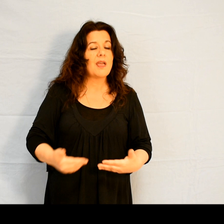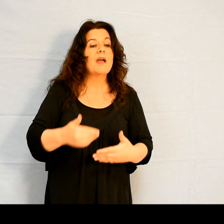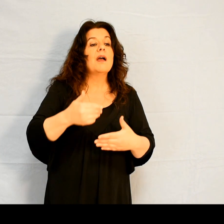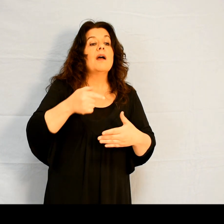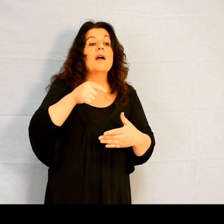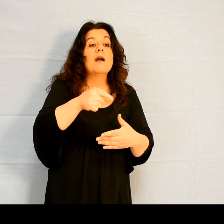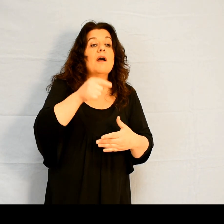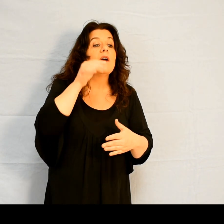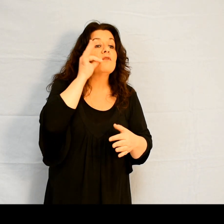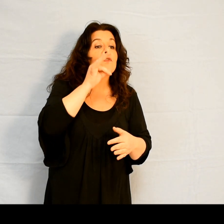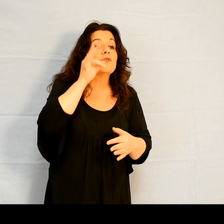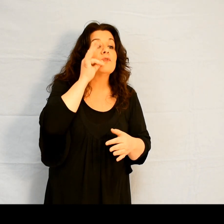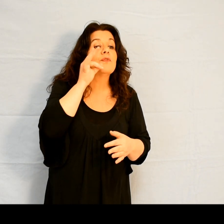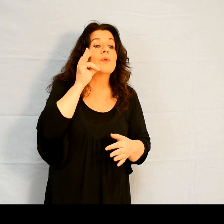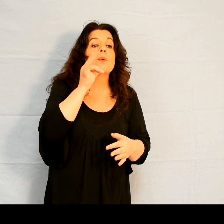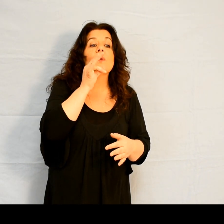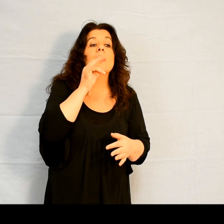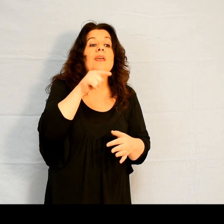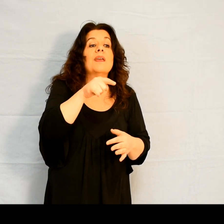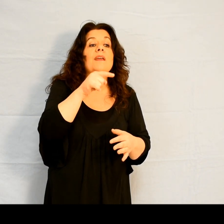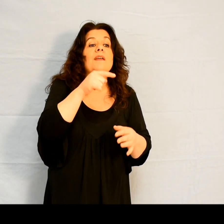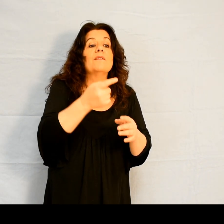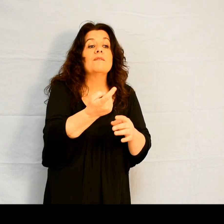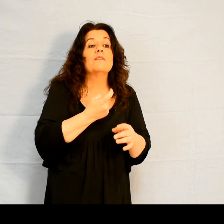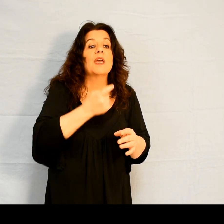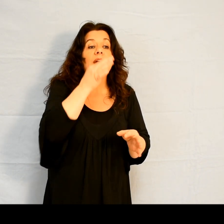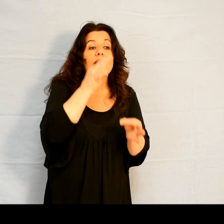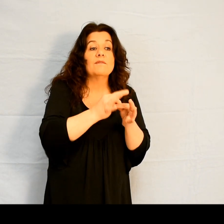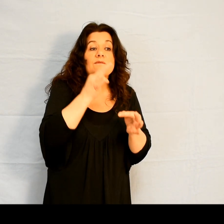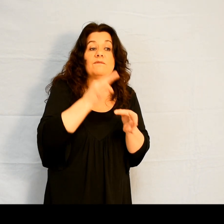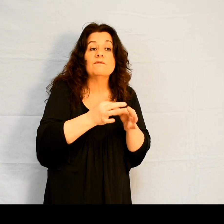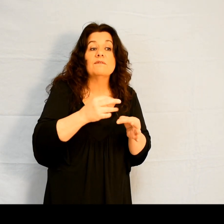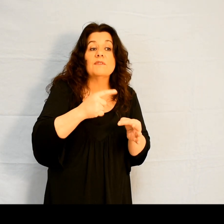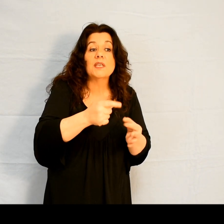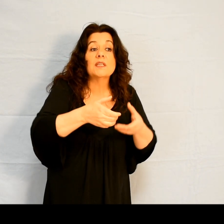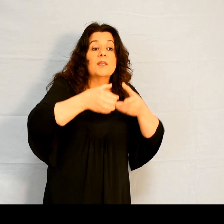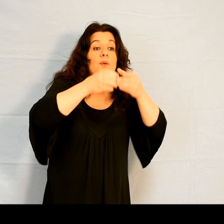boirai nouveau avec vous dans le royaume de mon Père. »